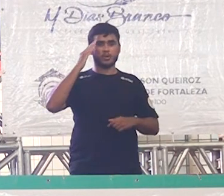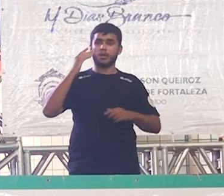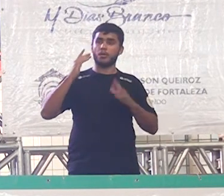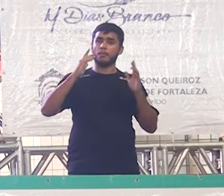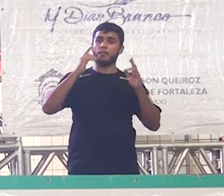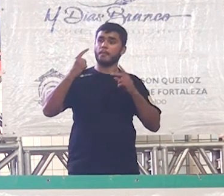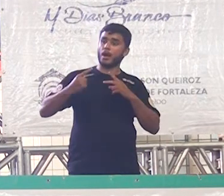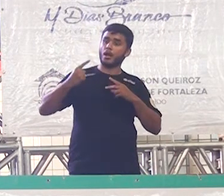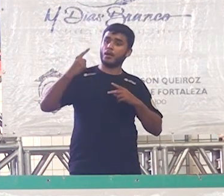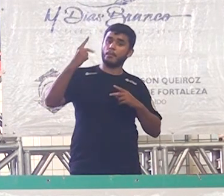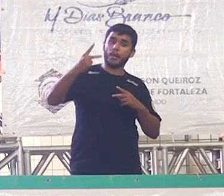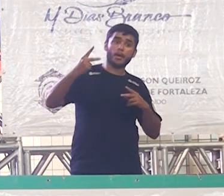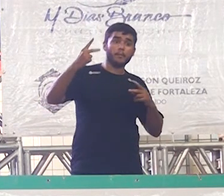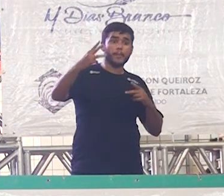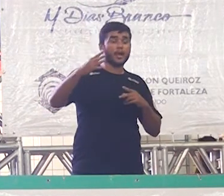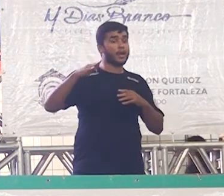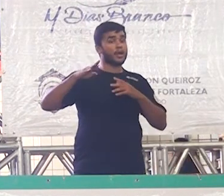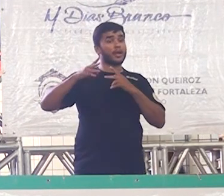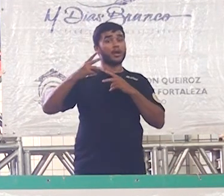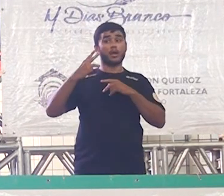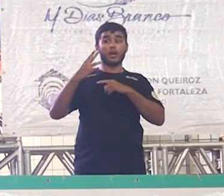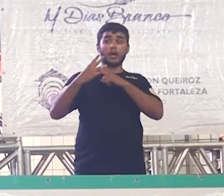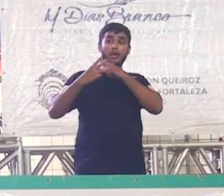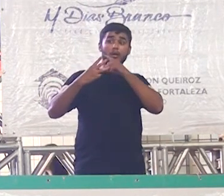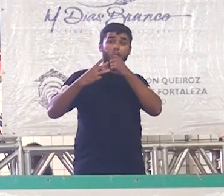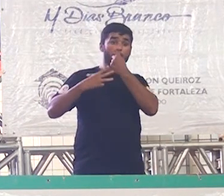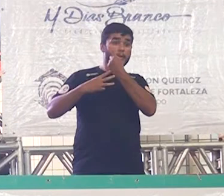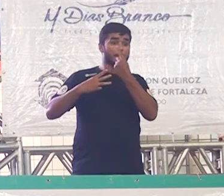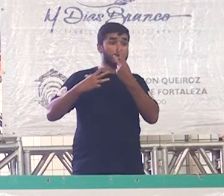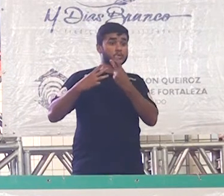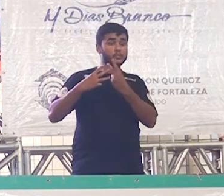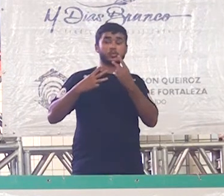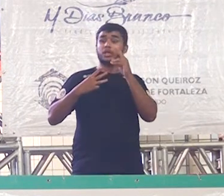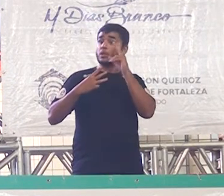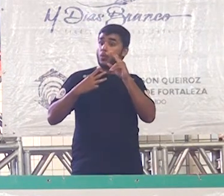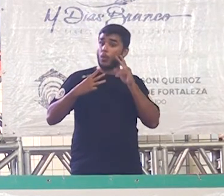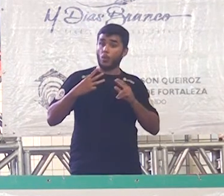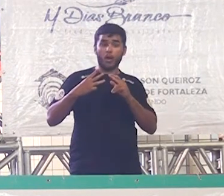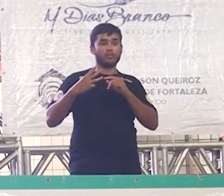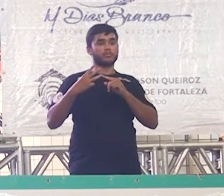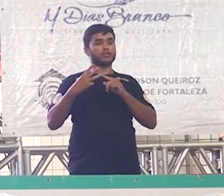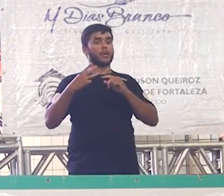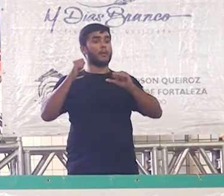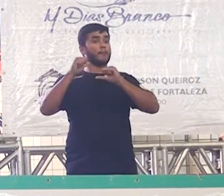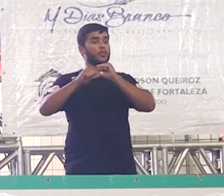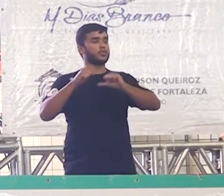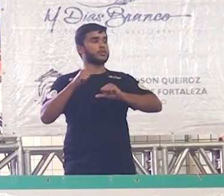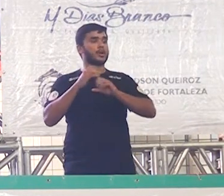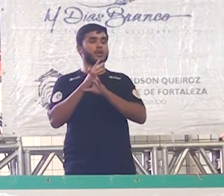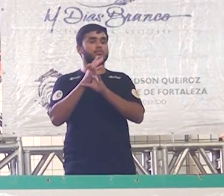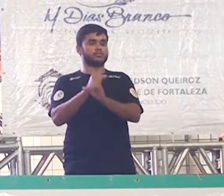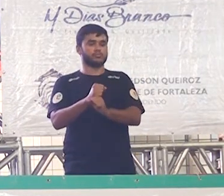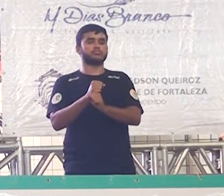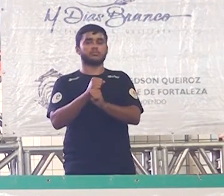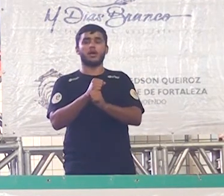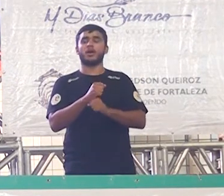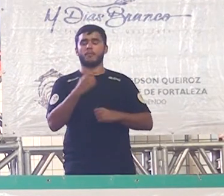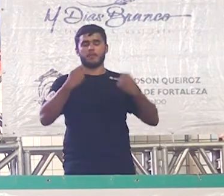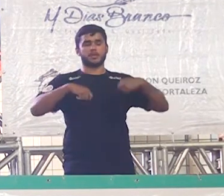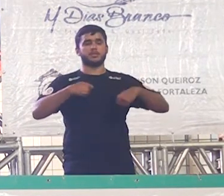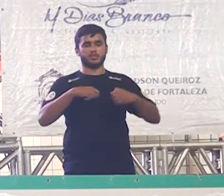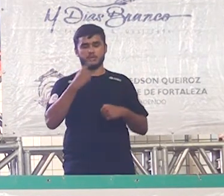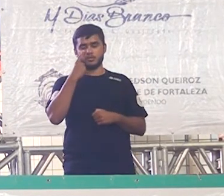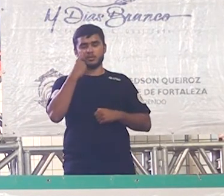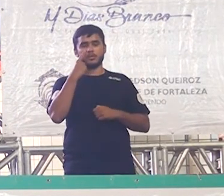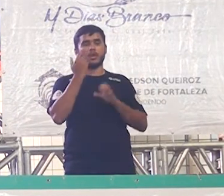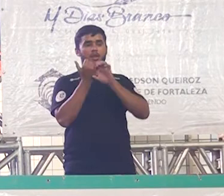igual ao ΔS1 com velocidade V2, o mesmo veículo, e eu quero a velocidade média. Aí, nesse caso, a velocidade